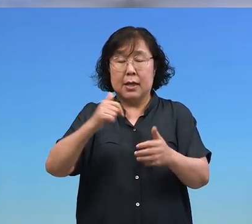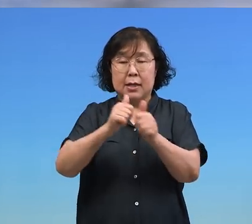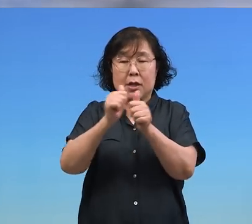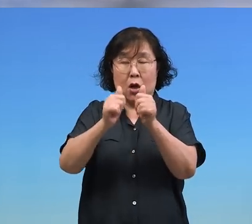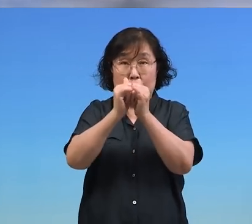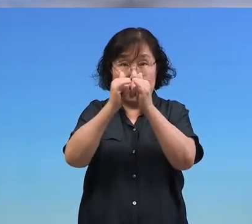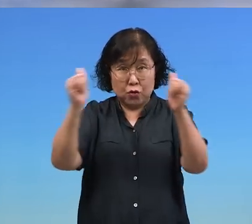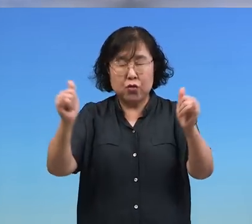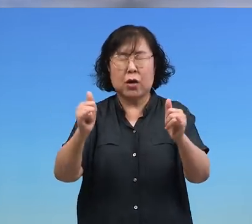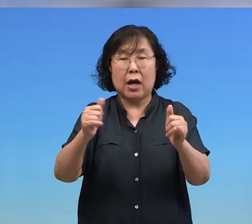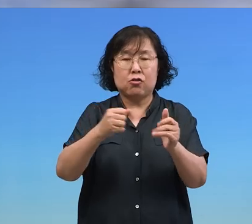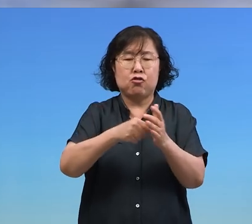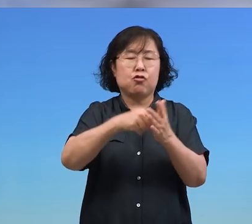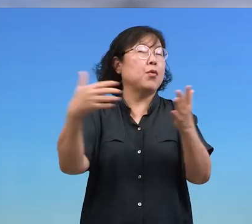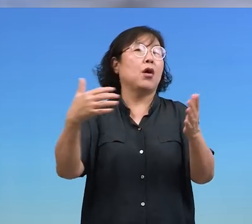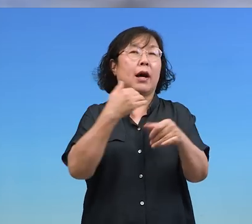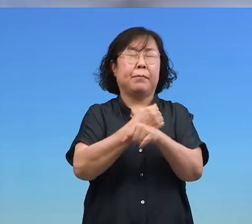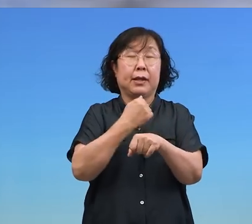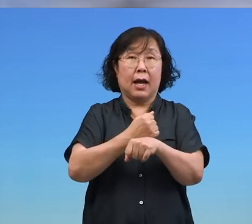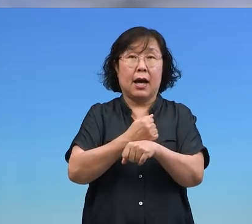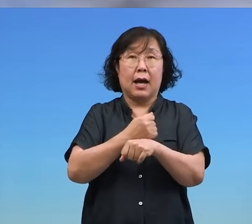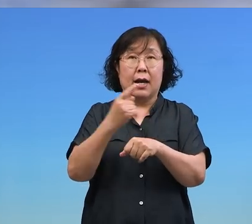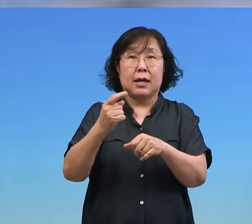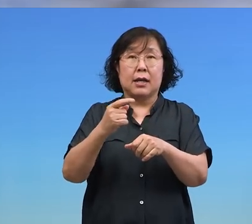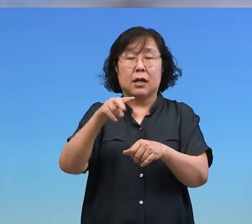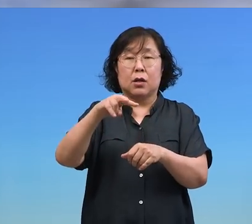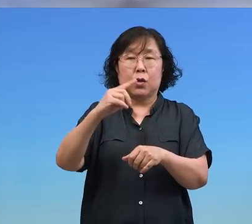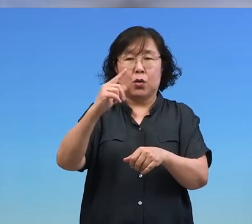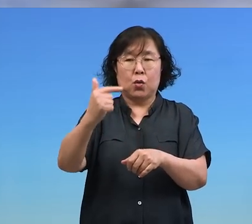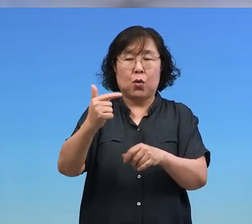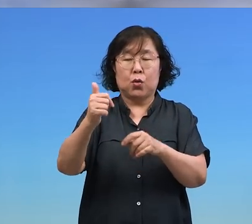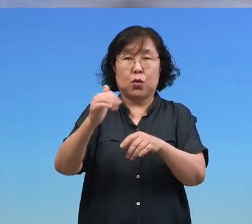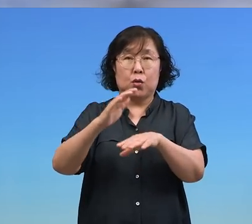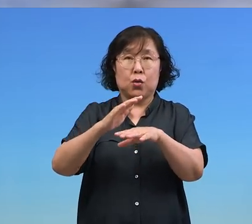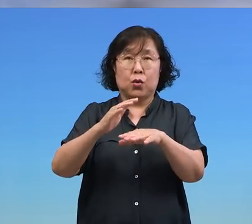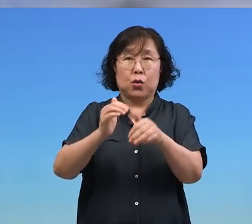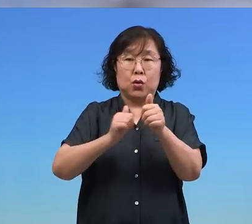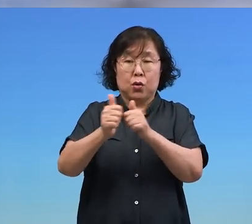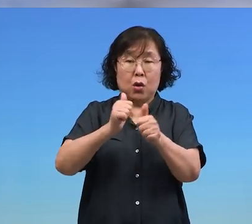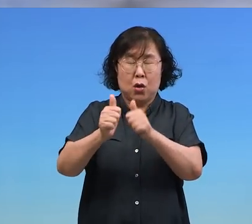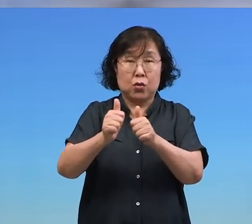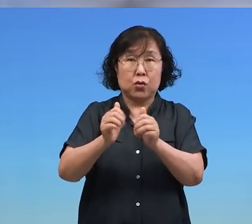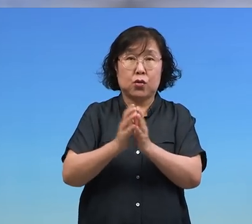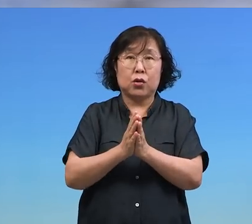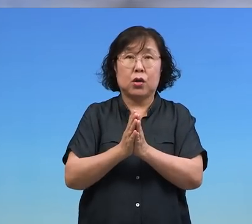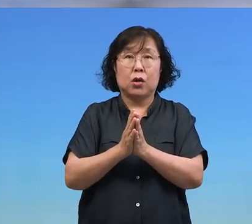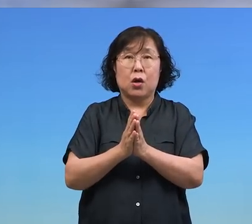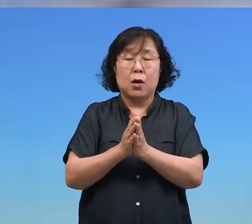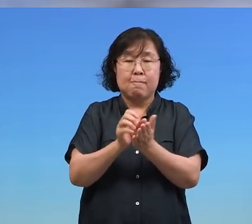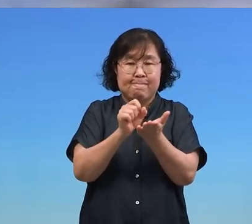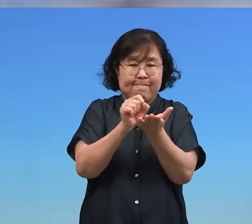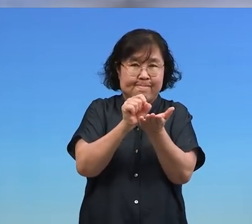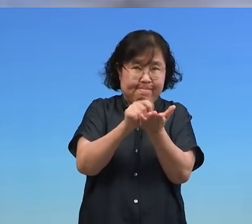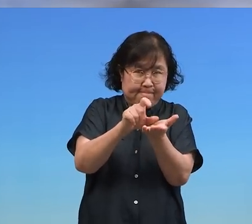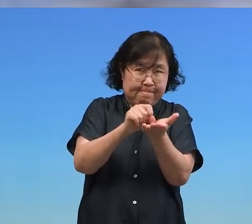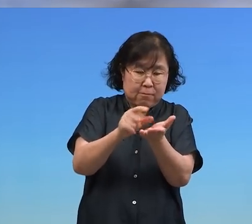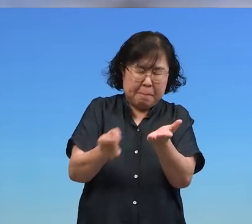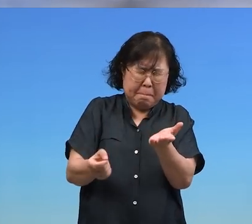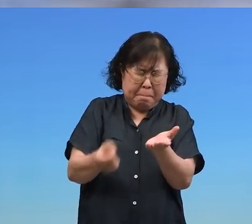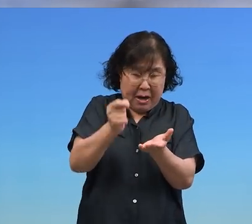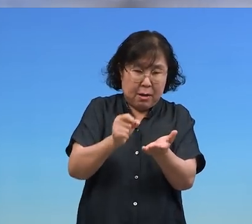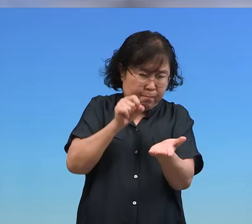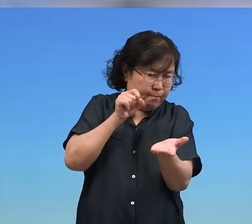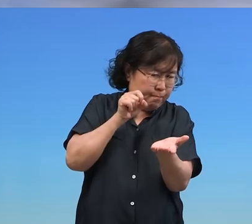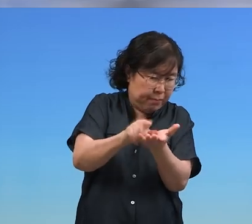손흥민 선수 하면 이분의 특징이요 이 선수의 특징이 골을 전광석화처럼